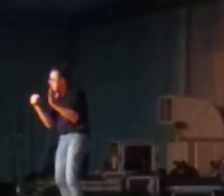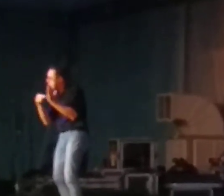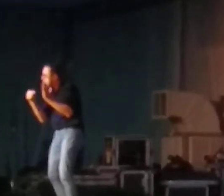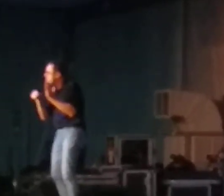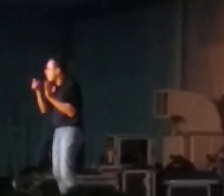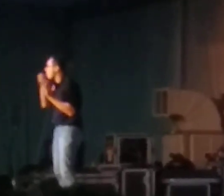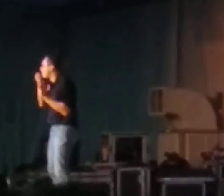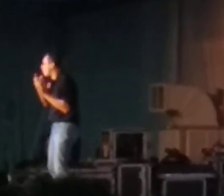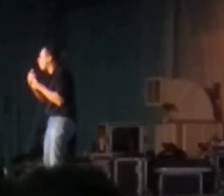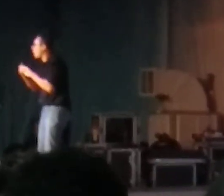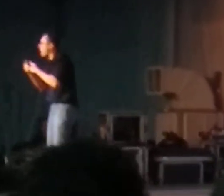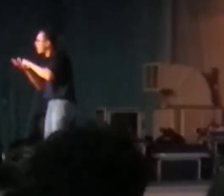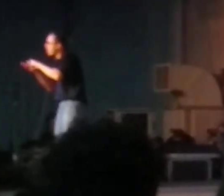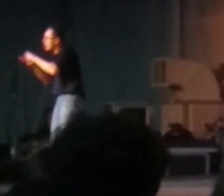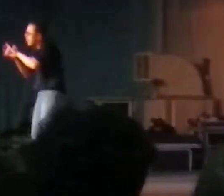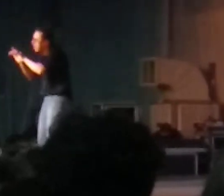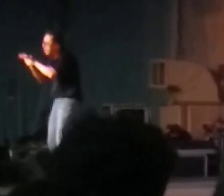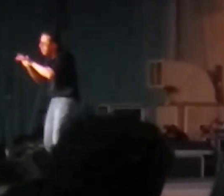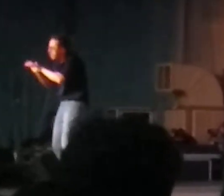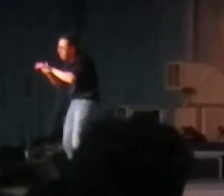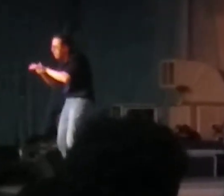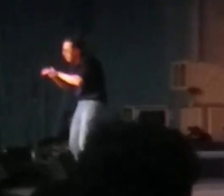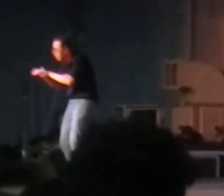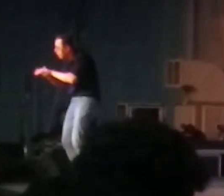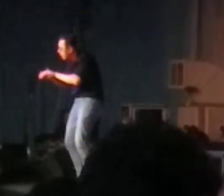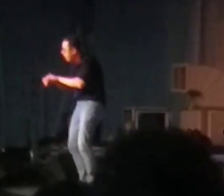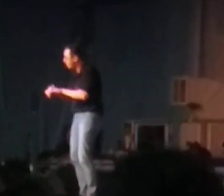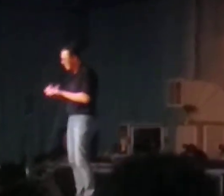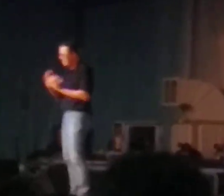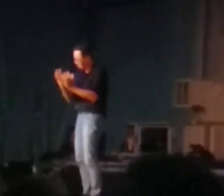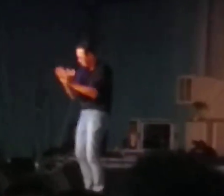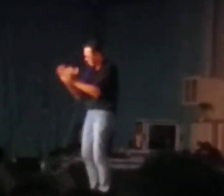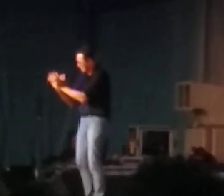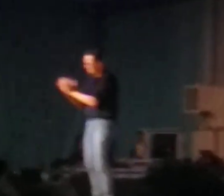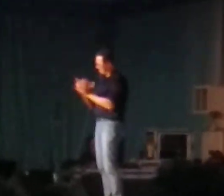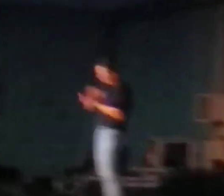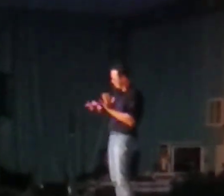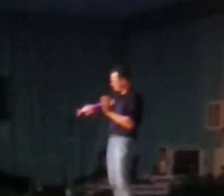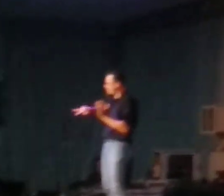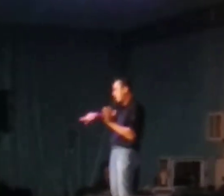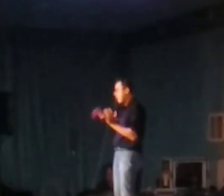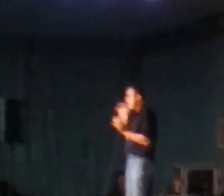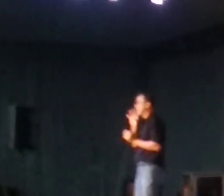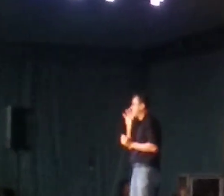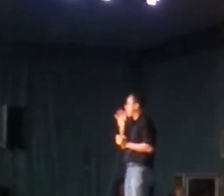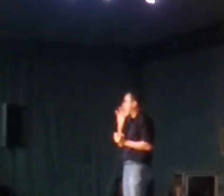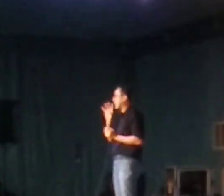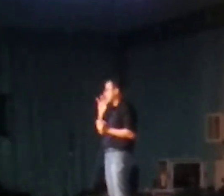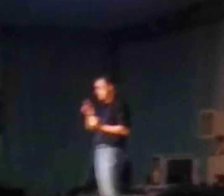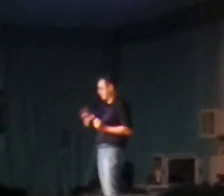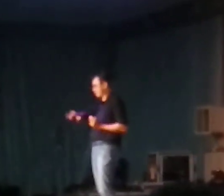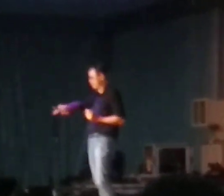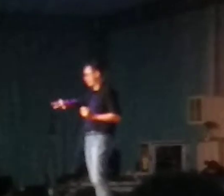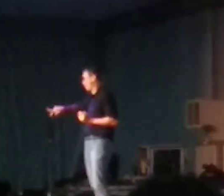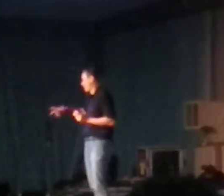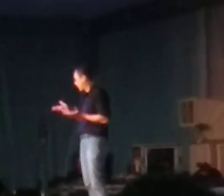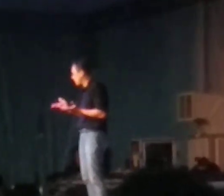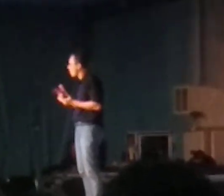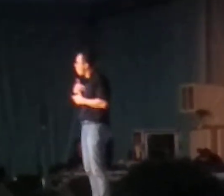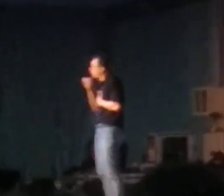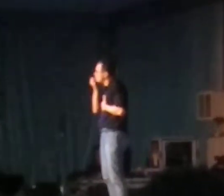nova reflexão que ainda não tinha visto em lugar nenhum. Então, é muito bacana também que o mundo seja tão diverso. Eu acho que faz